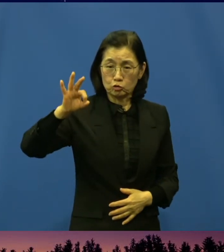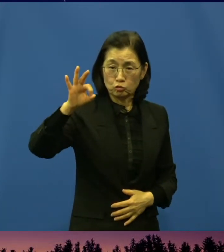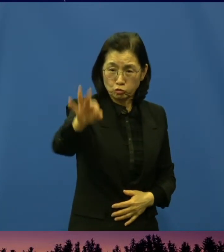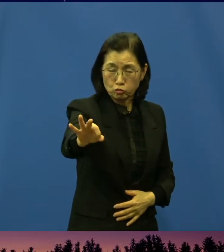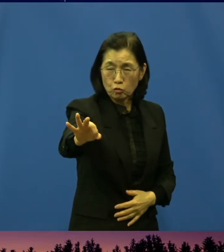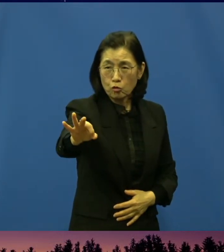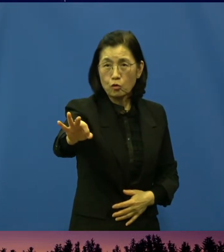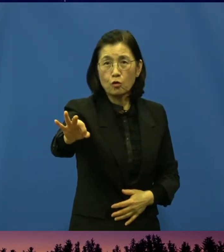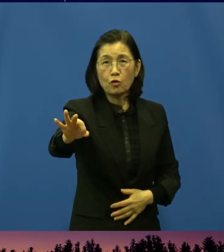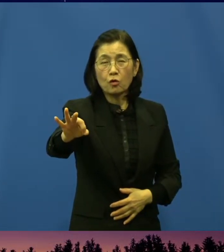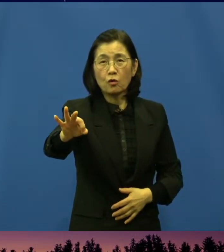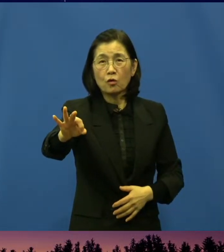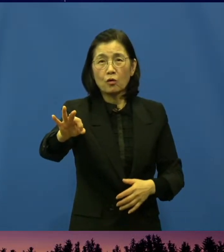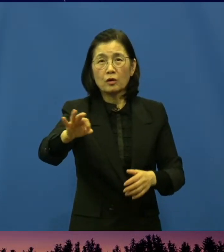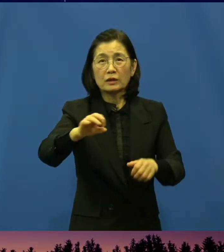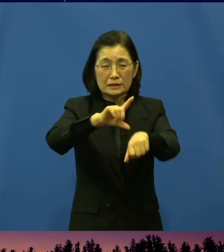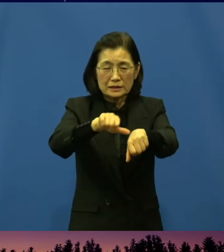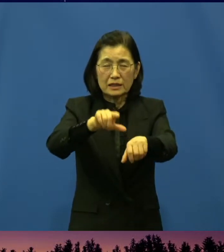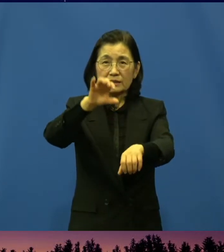적극적으로.